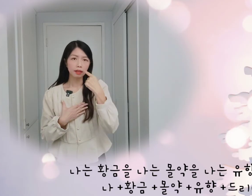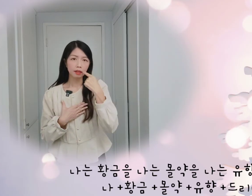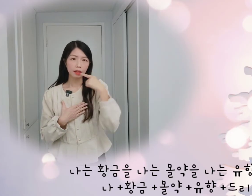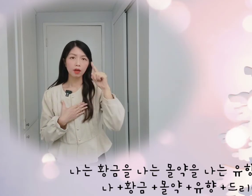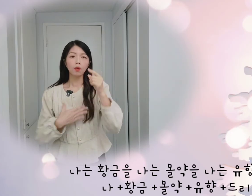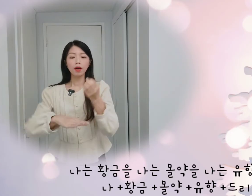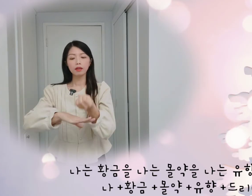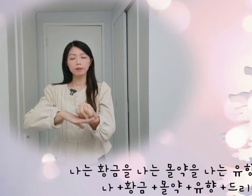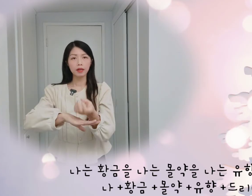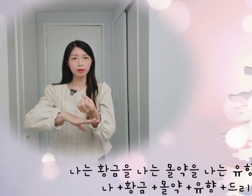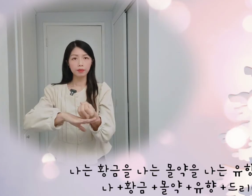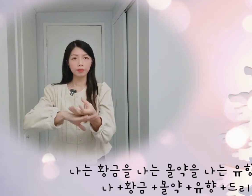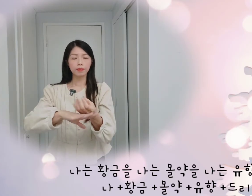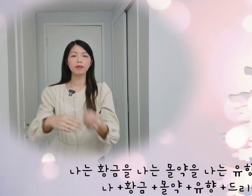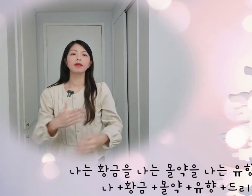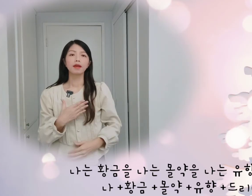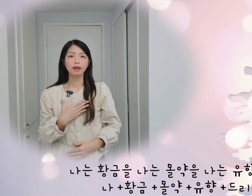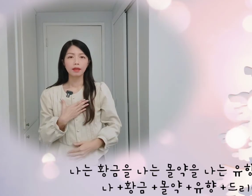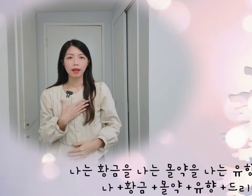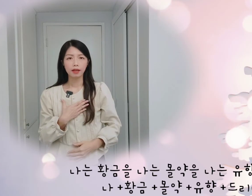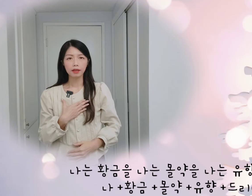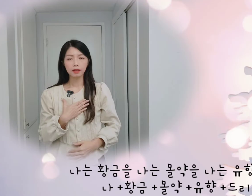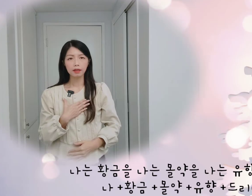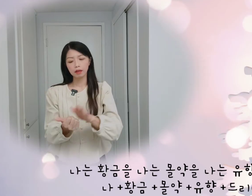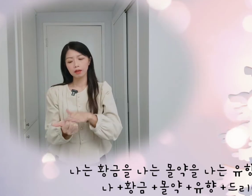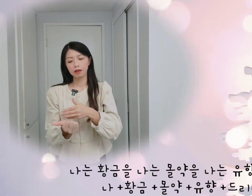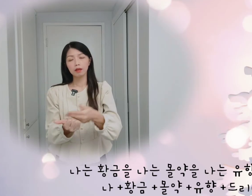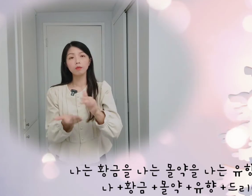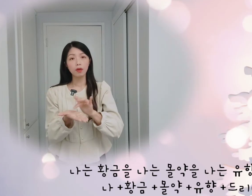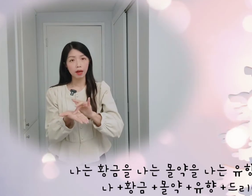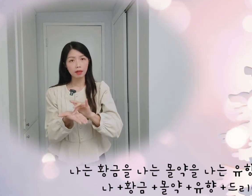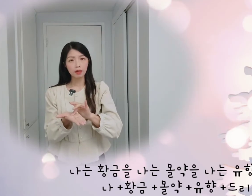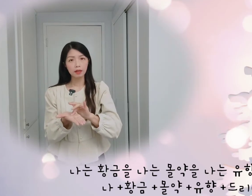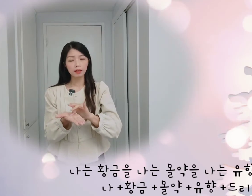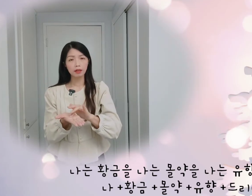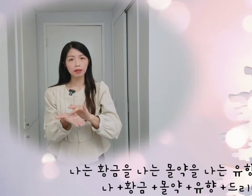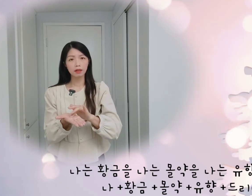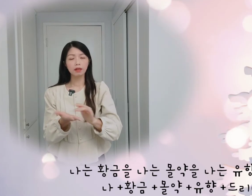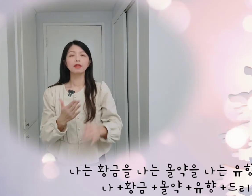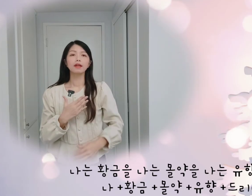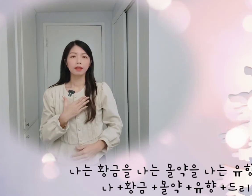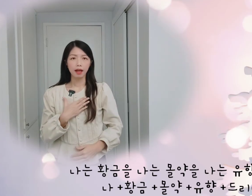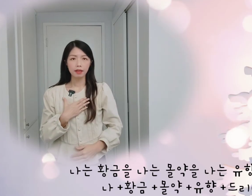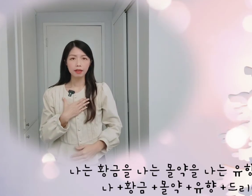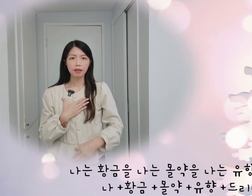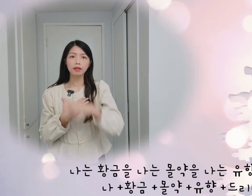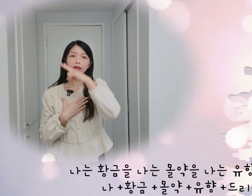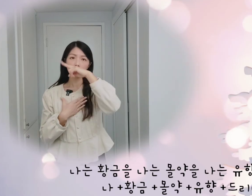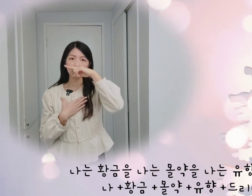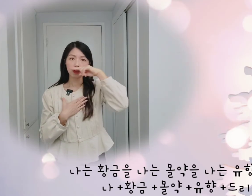나는 황금을, 나는 몰약을,